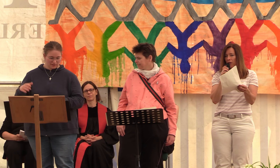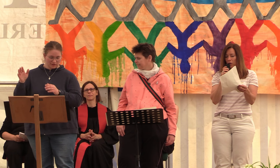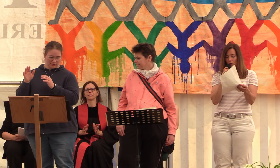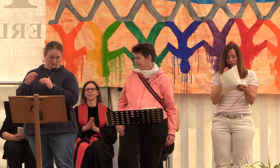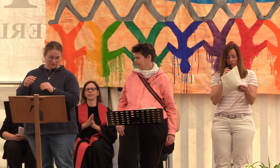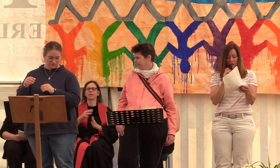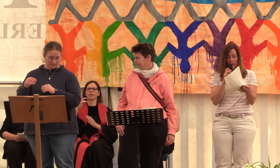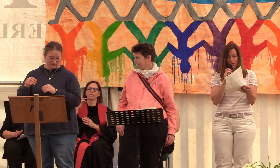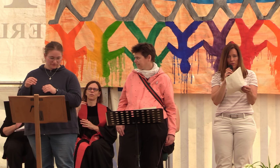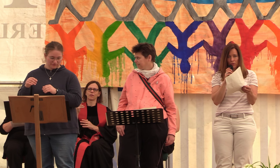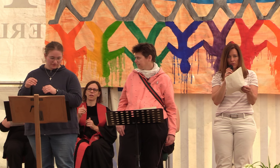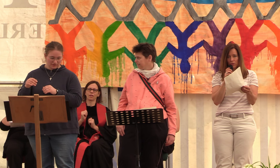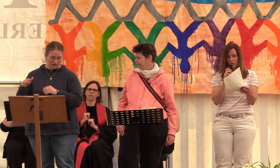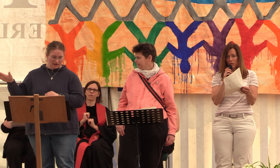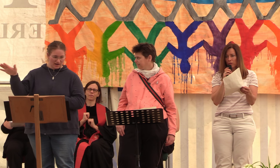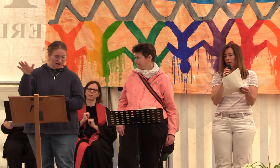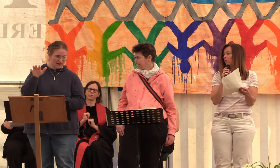Bitte, Gott, hilf.